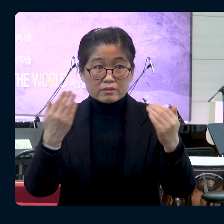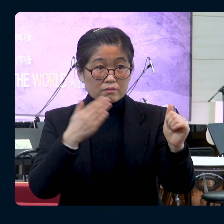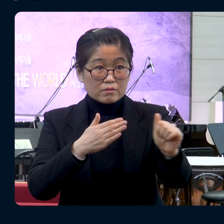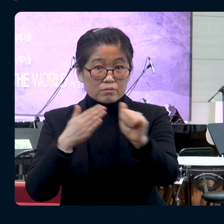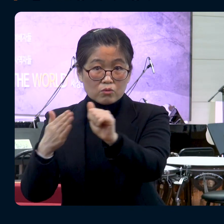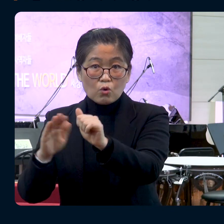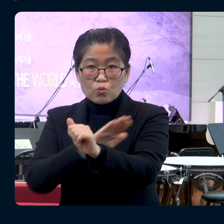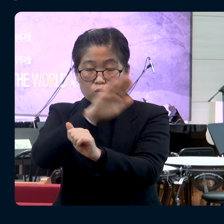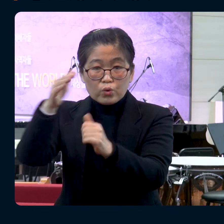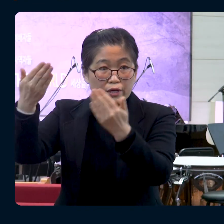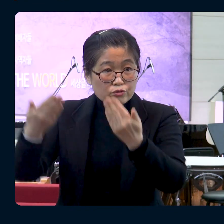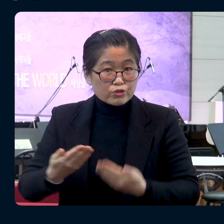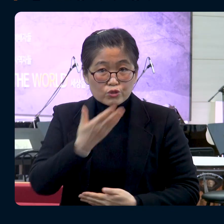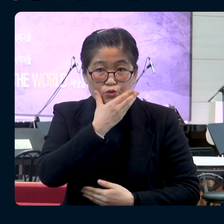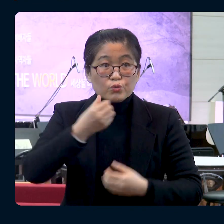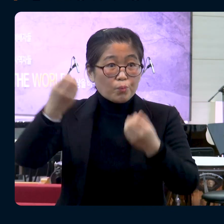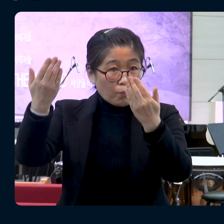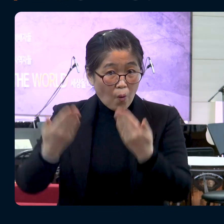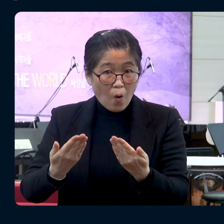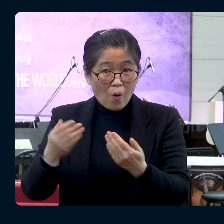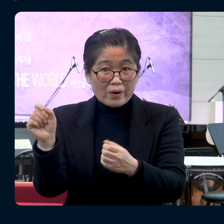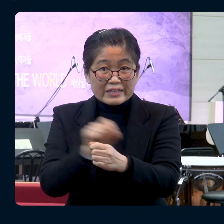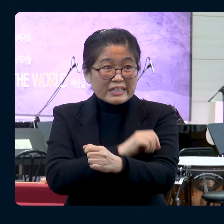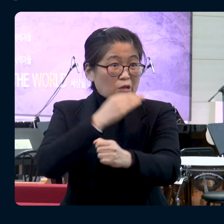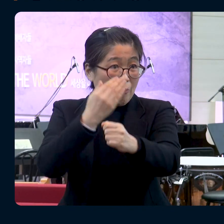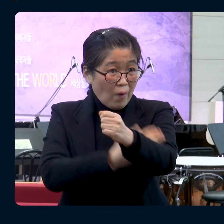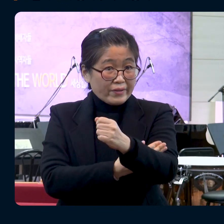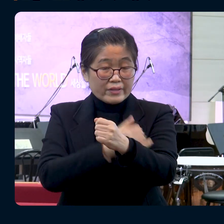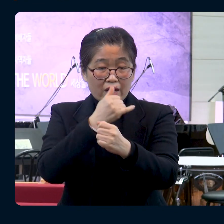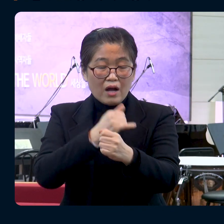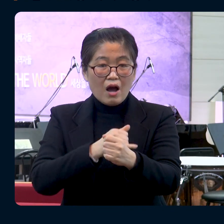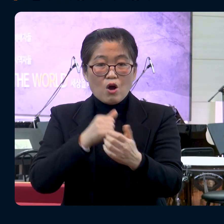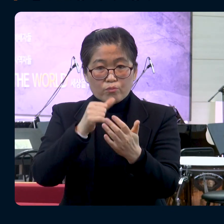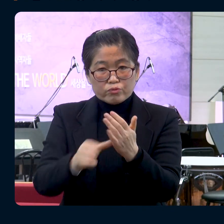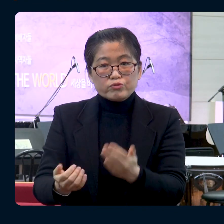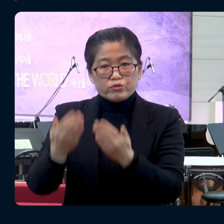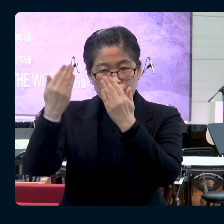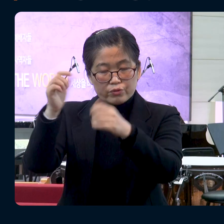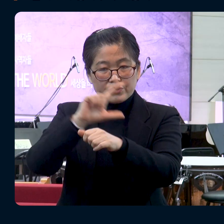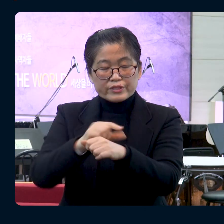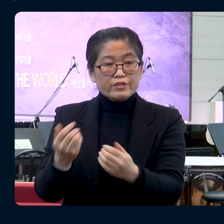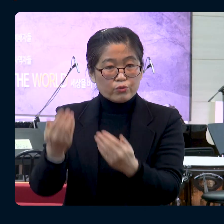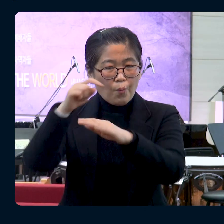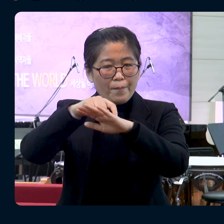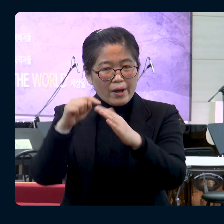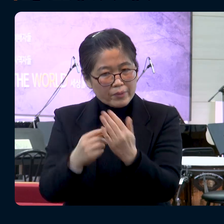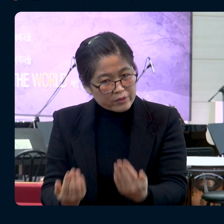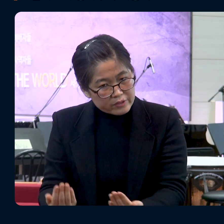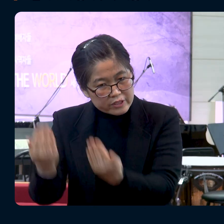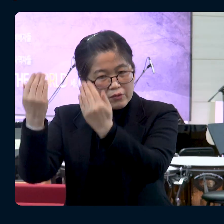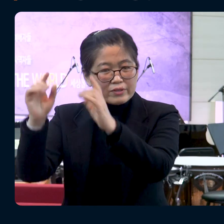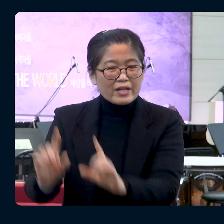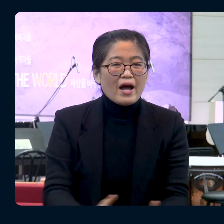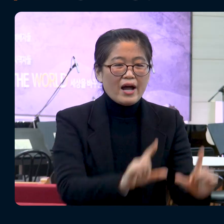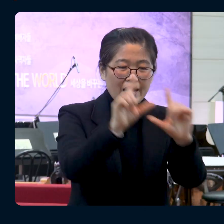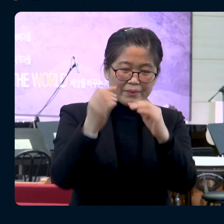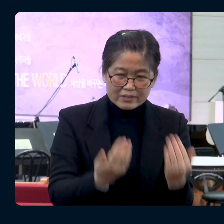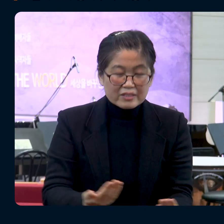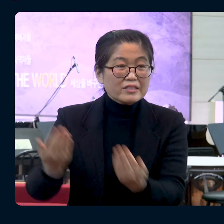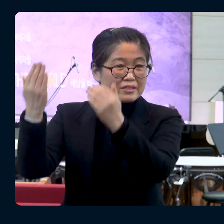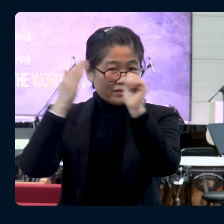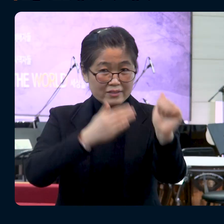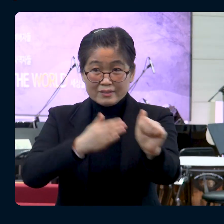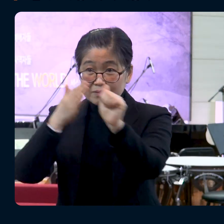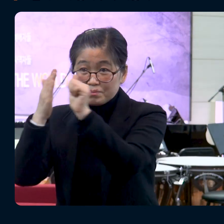해야 합니다. 이건 우리에게 주신 특권이고 축복입니다. 물질을 들이시고 시간도 들이시고 마음을